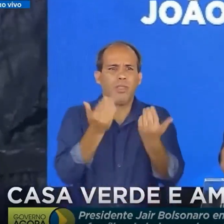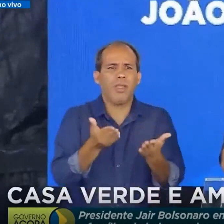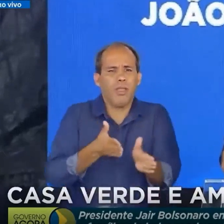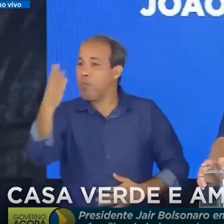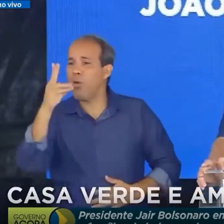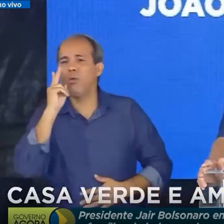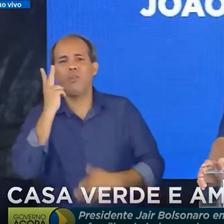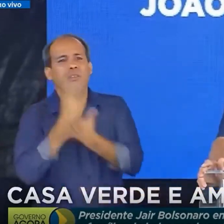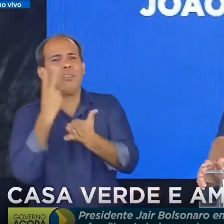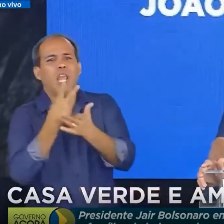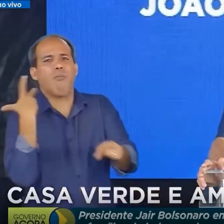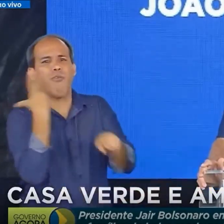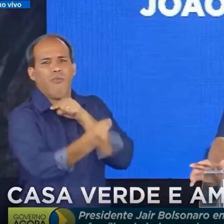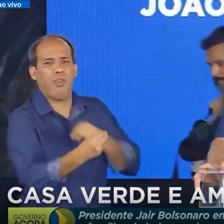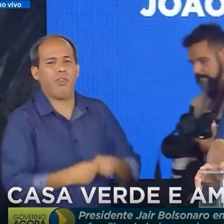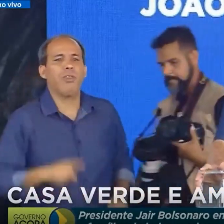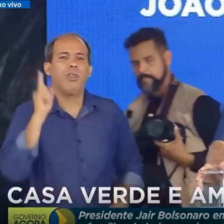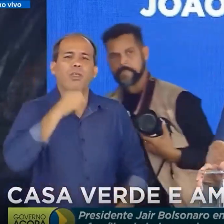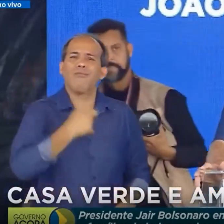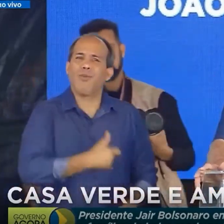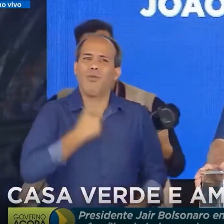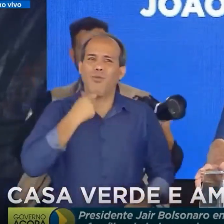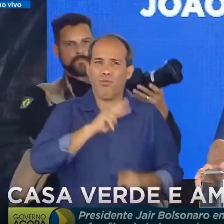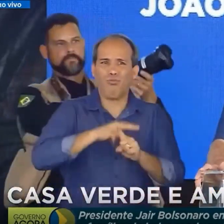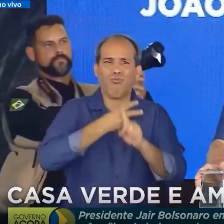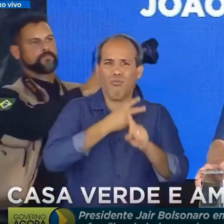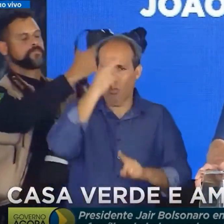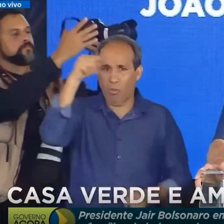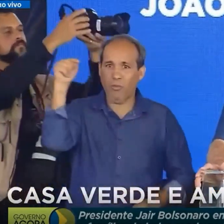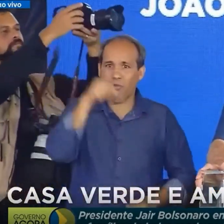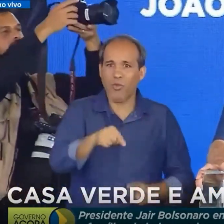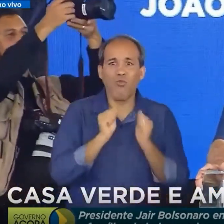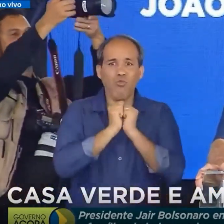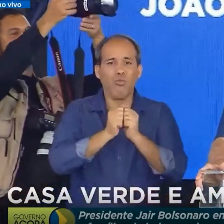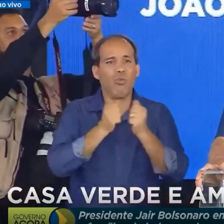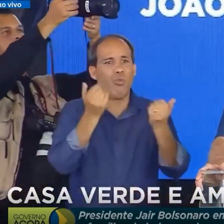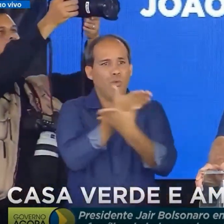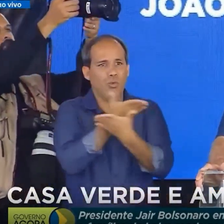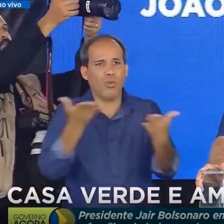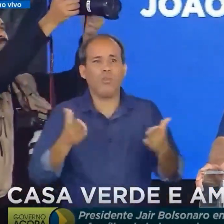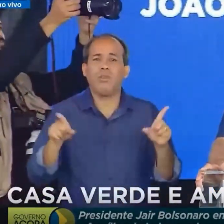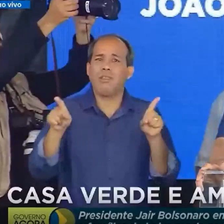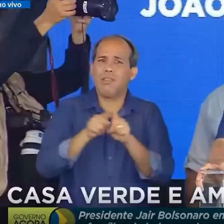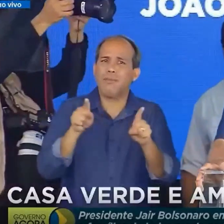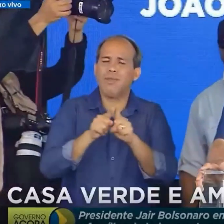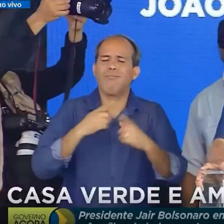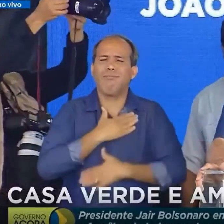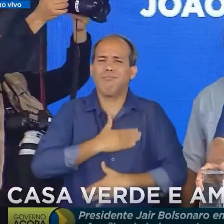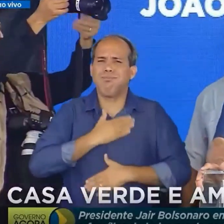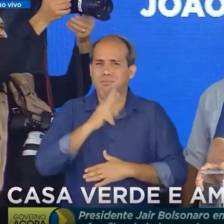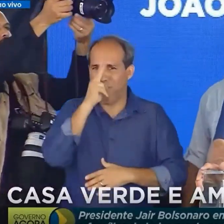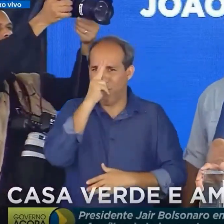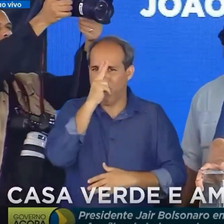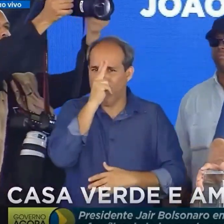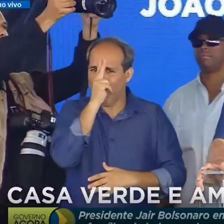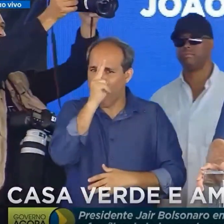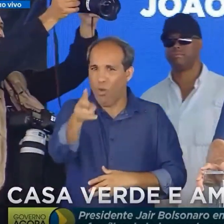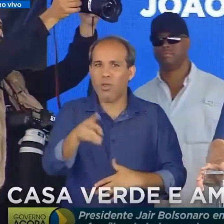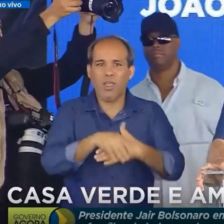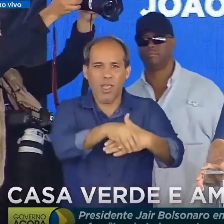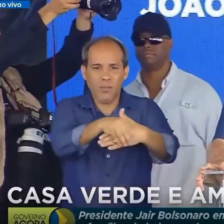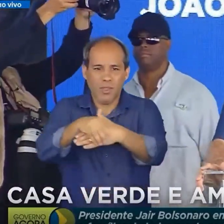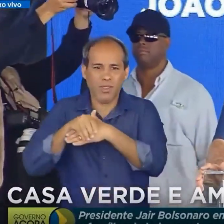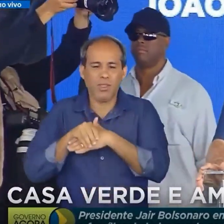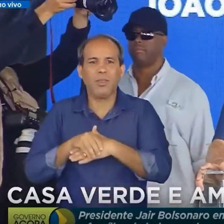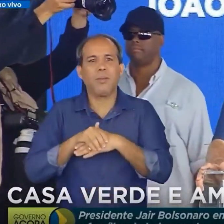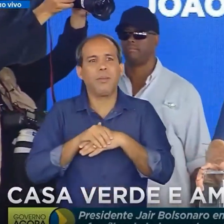seu povo. É uma honra estar aqui no meio de vocês. É uma satisfação muito grande apertar a